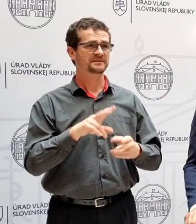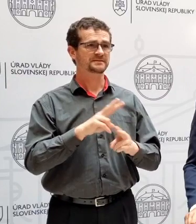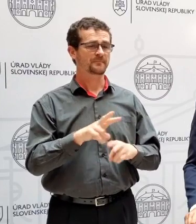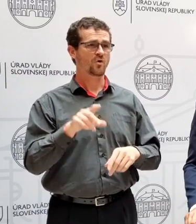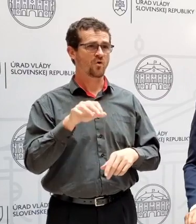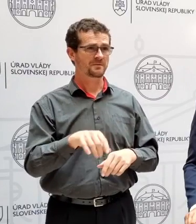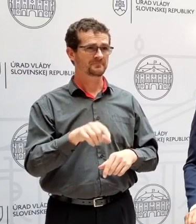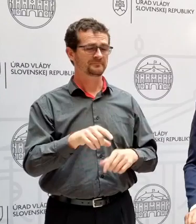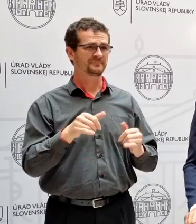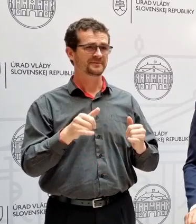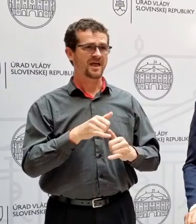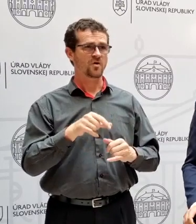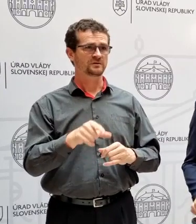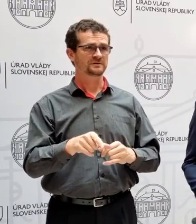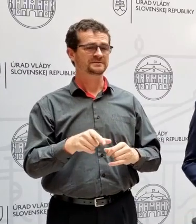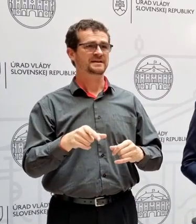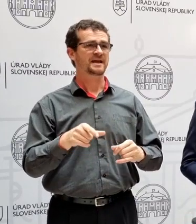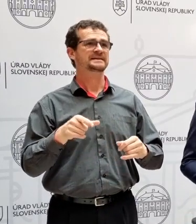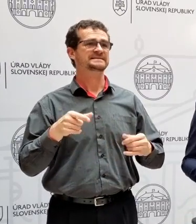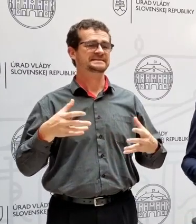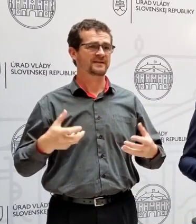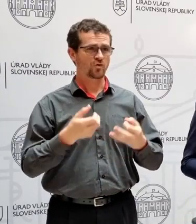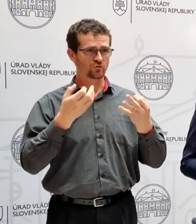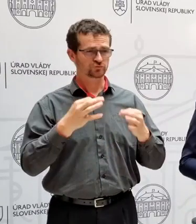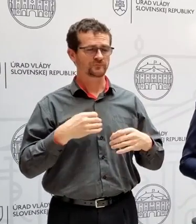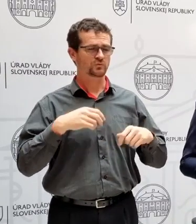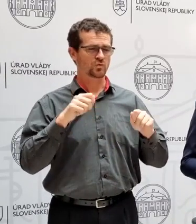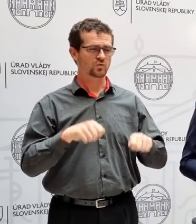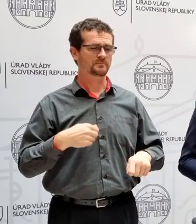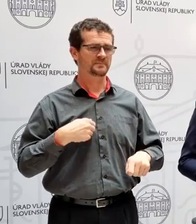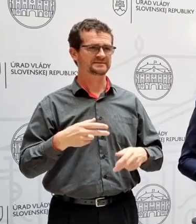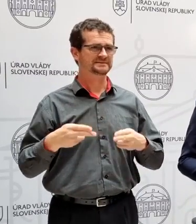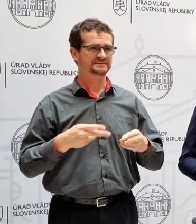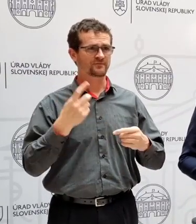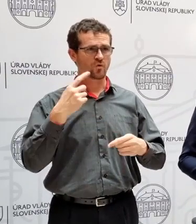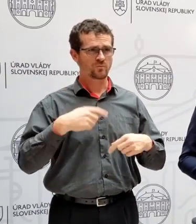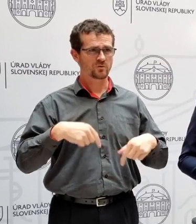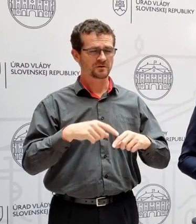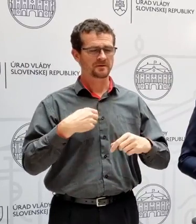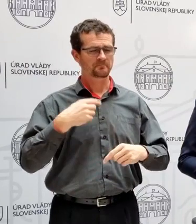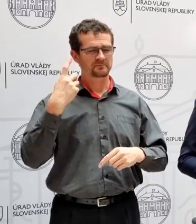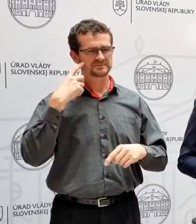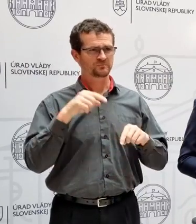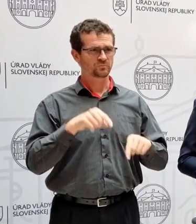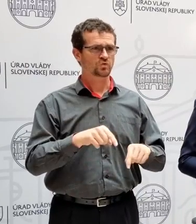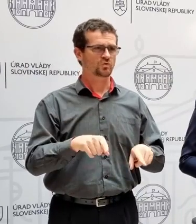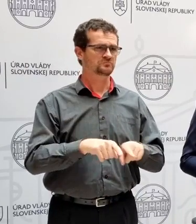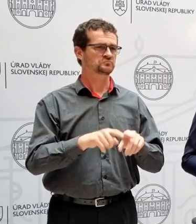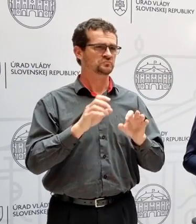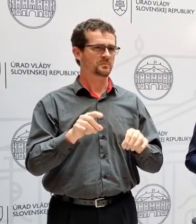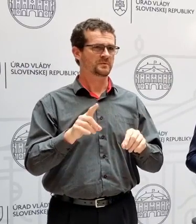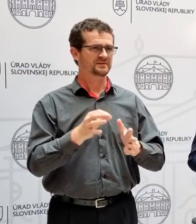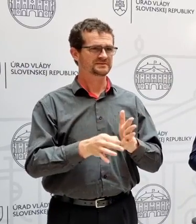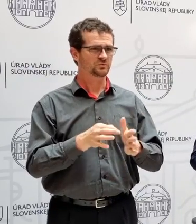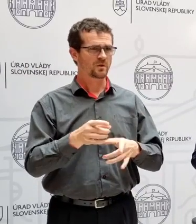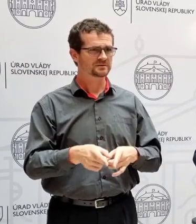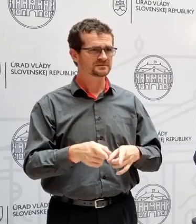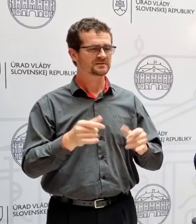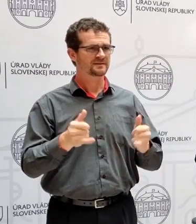mohol ísť, aby naozaj ten rezort vládol s odsťou. Ale rozhodli sme sa ísť cestou odborníkov a myslíme si, že to je dobre v tejto